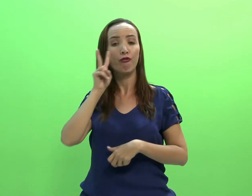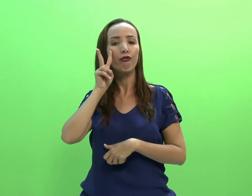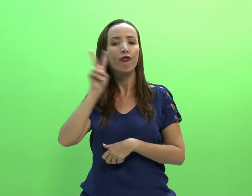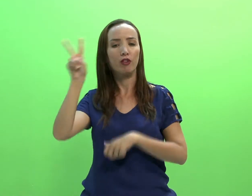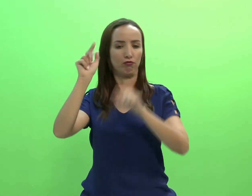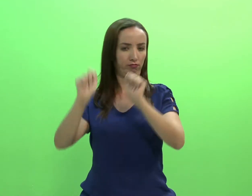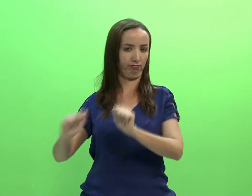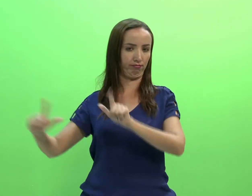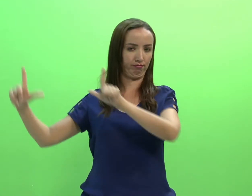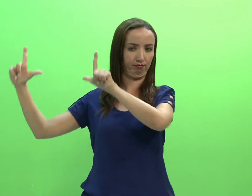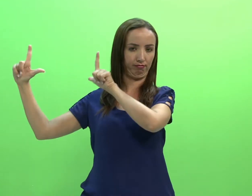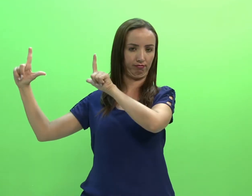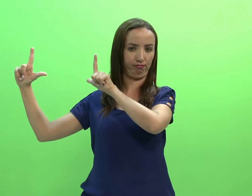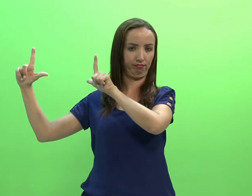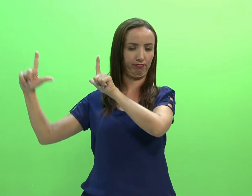Não tem aspas, veja.